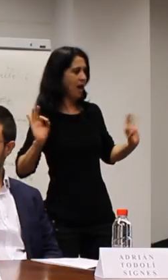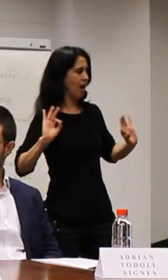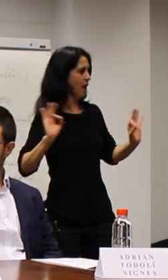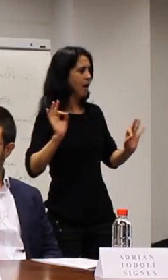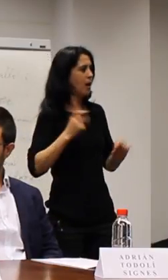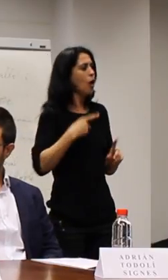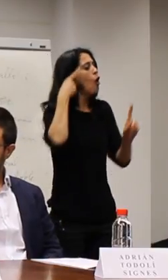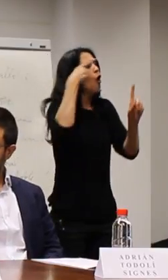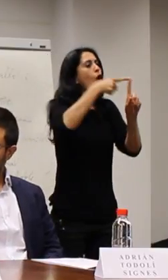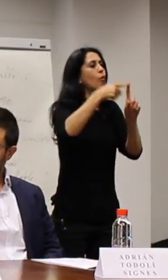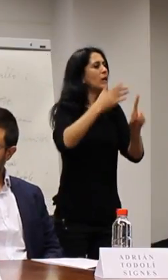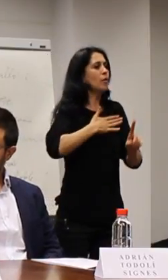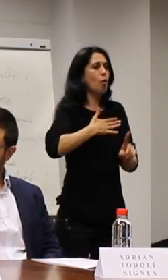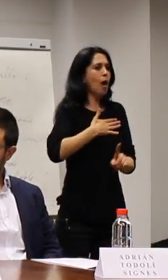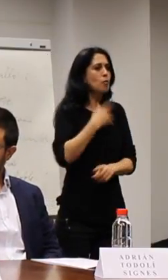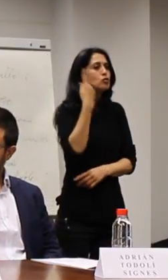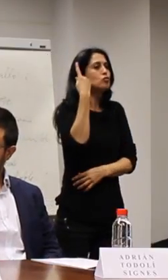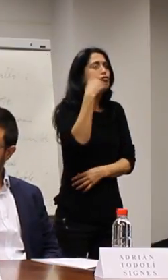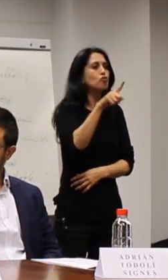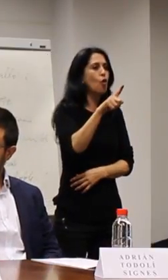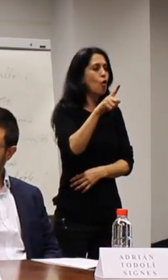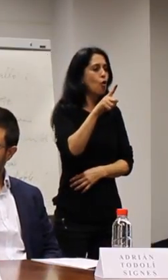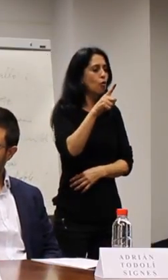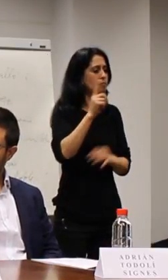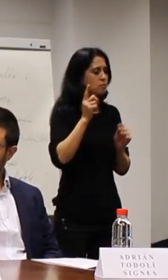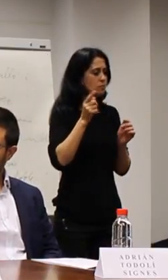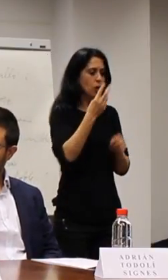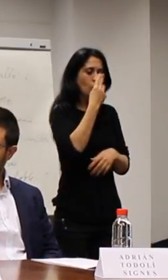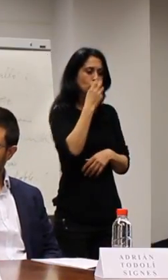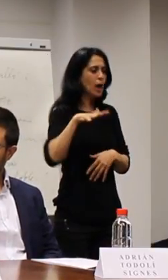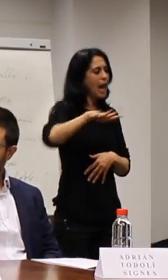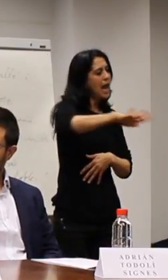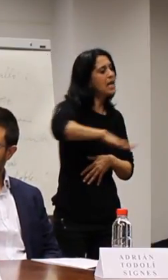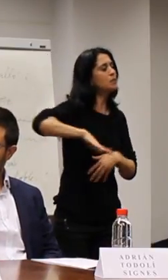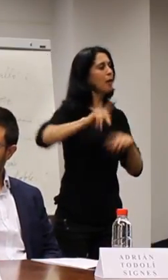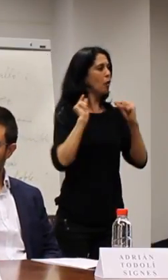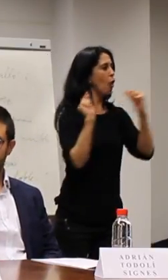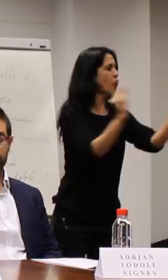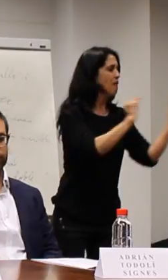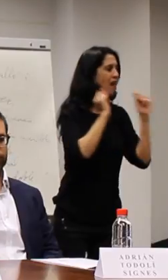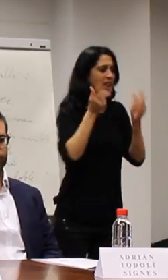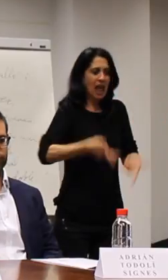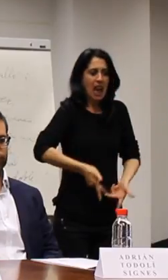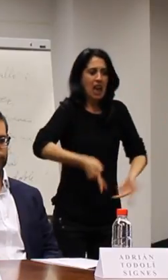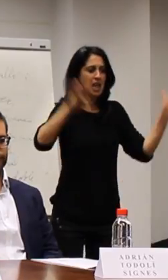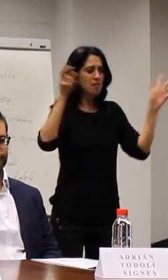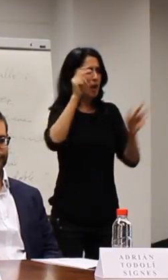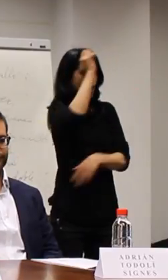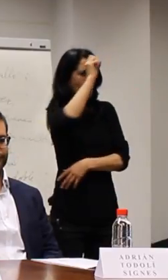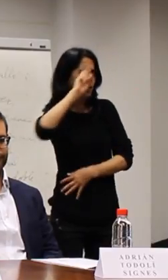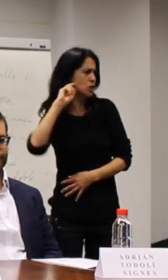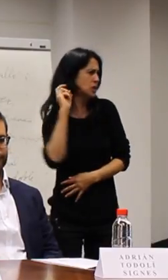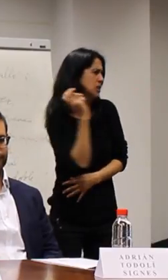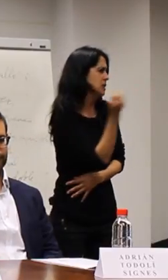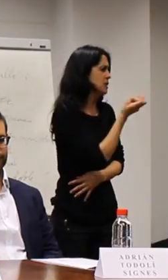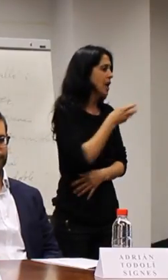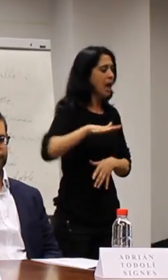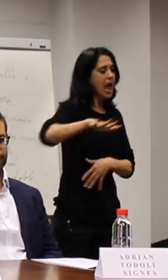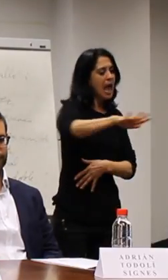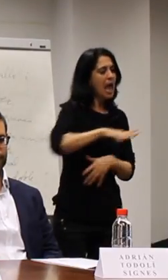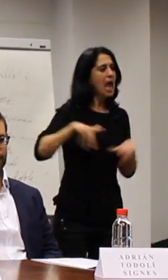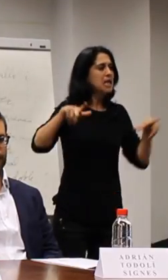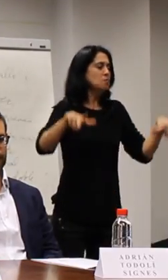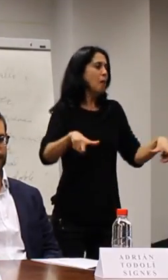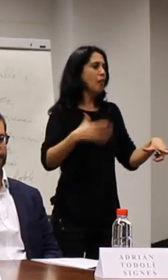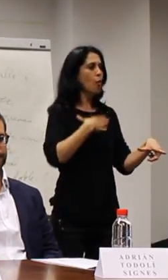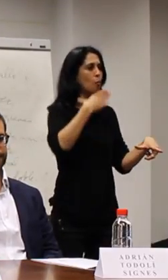intenció és obrir encontres de debat lliure, plural, i que siga un espai on es